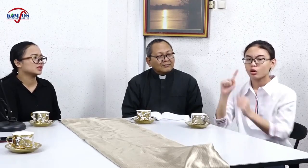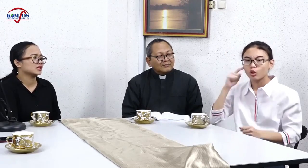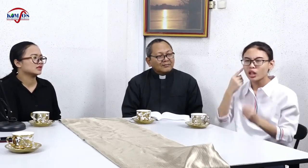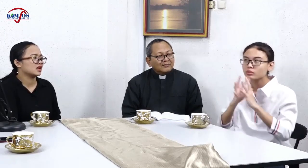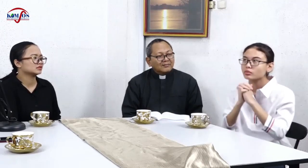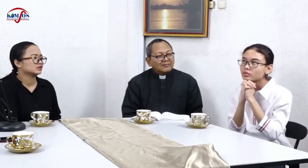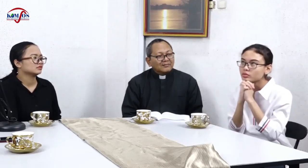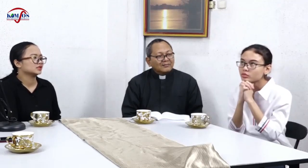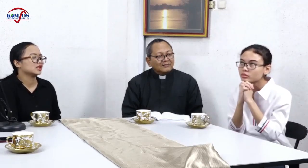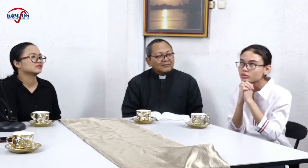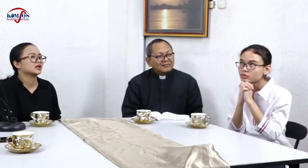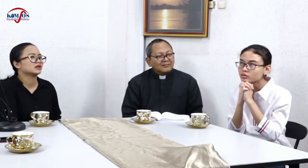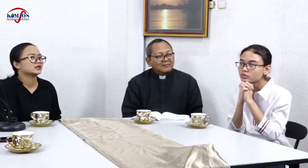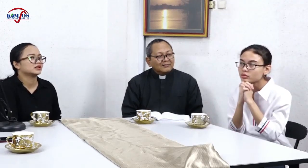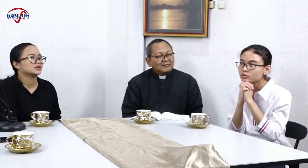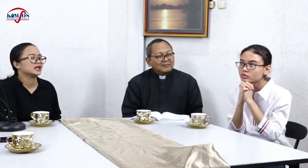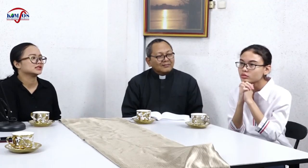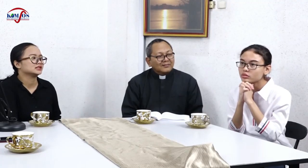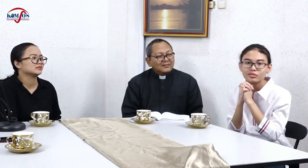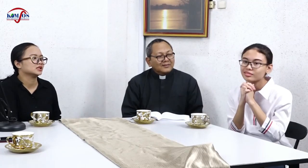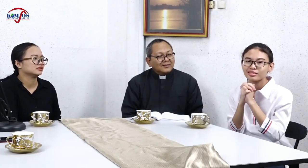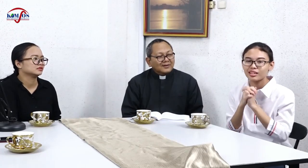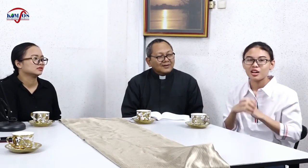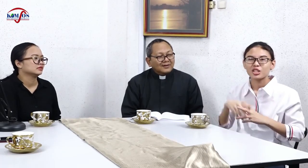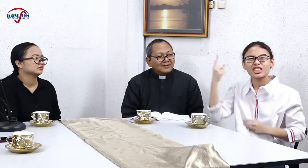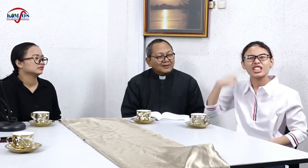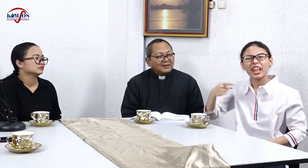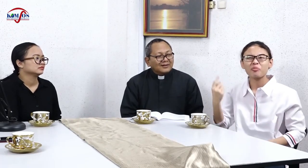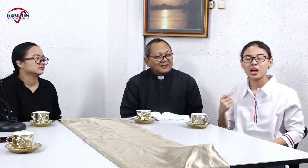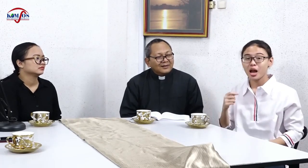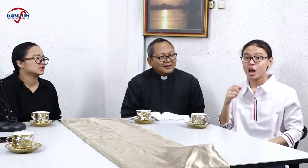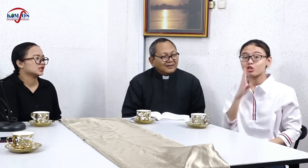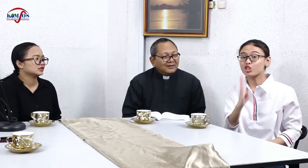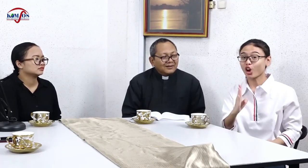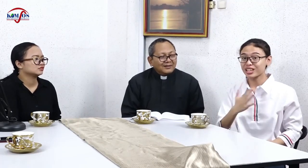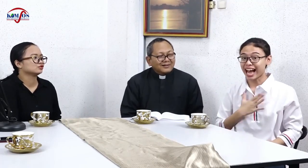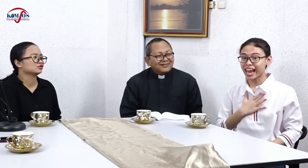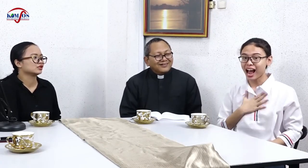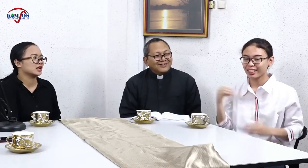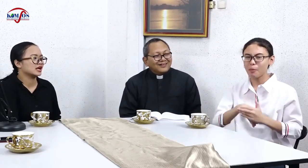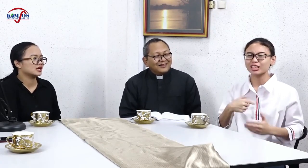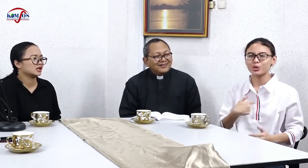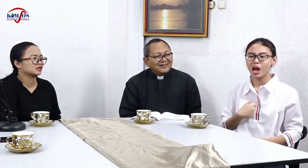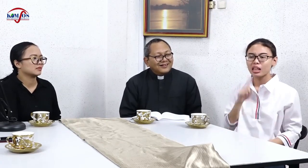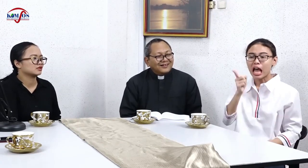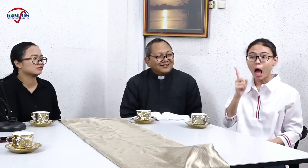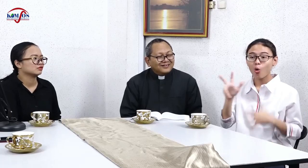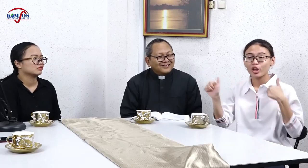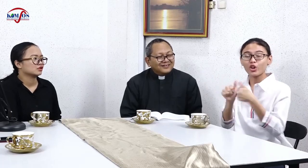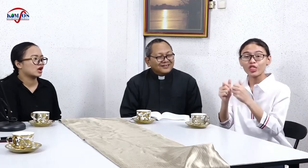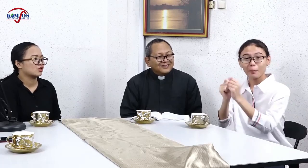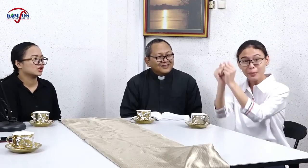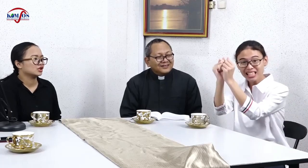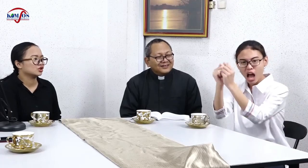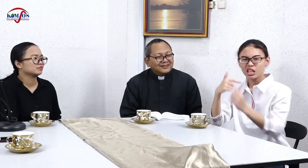tidak jelas tuli ya cuma hanya melihat saja begitu sering jujur saya termasuk